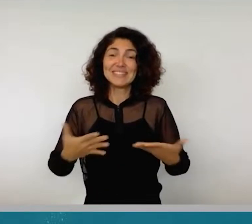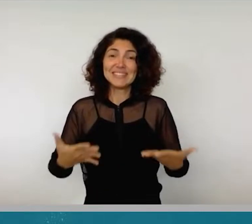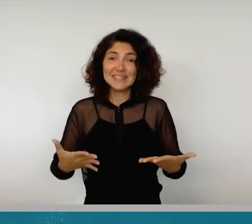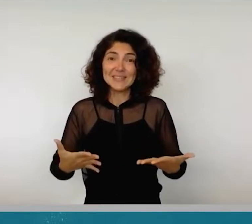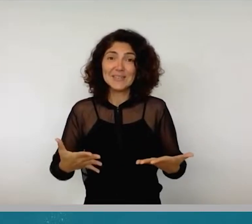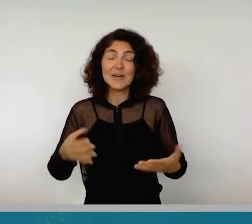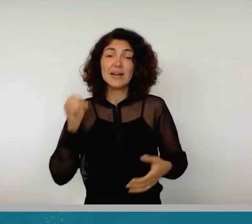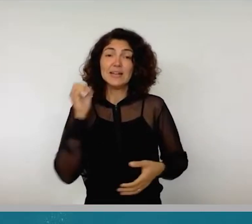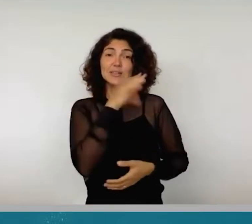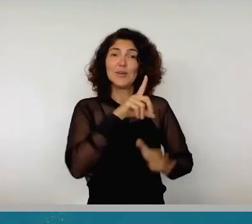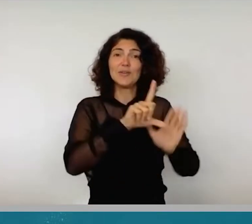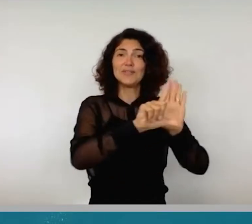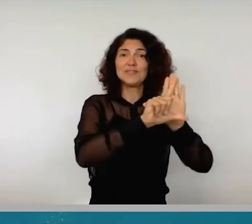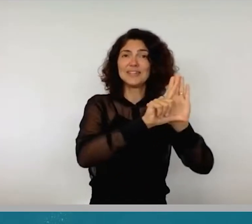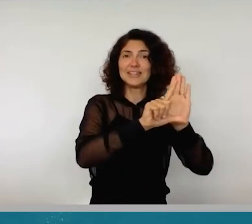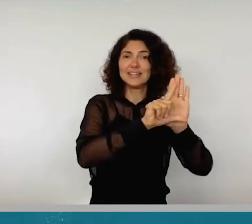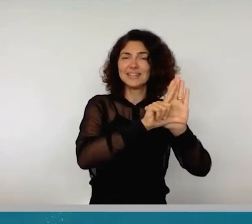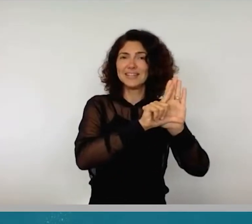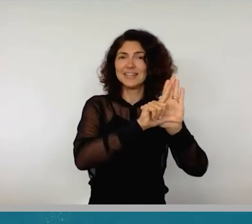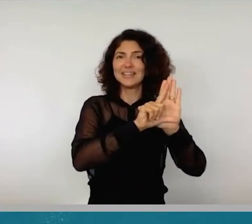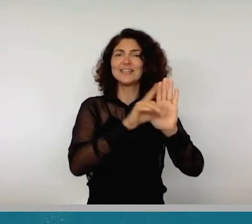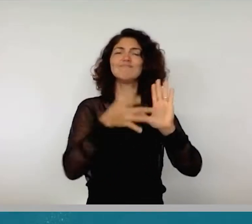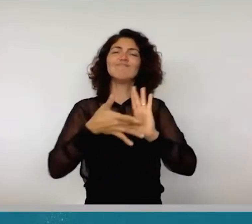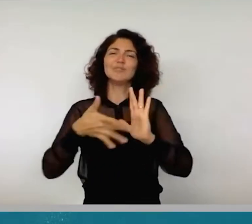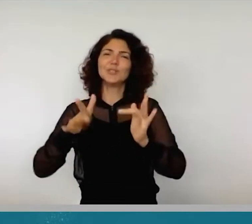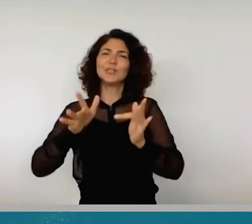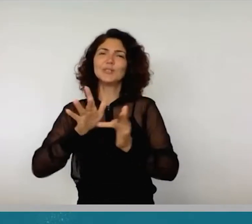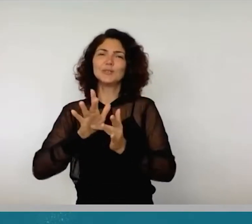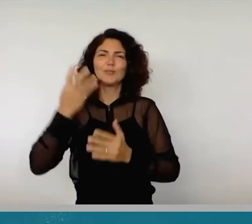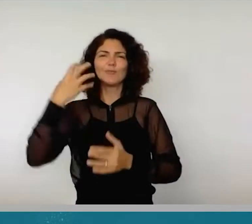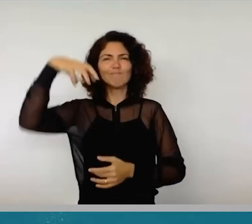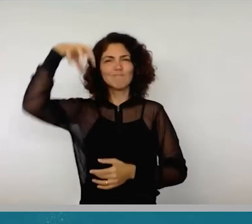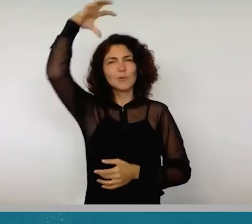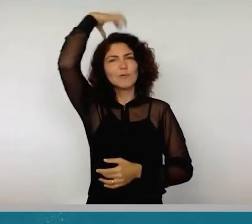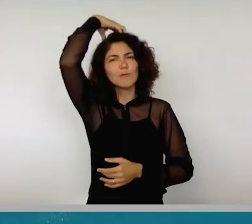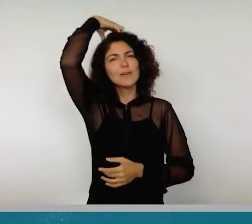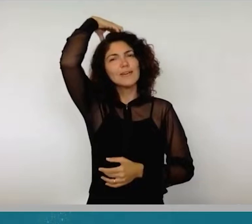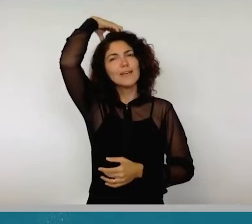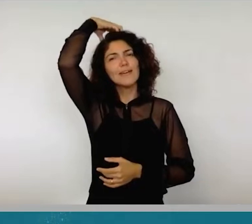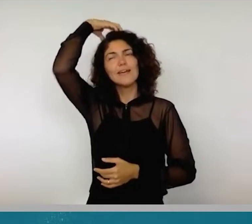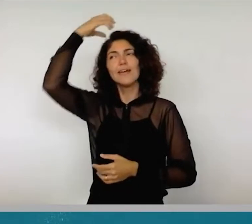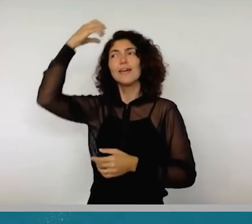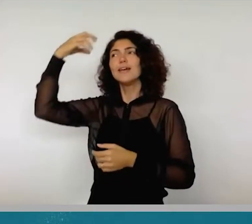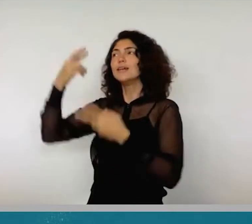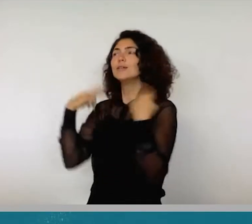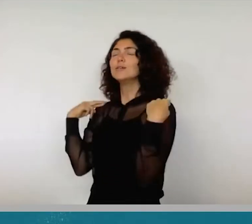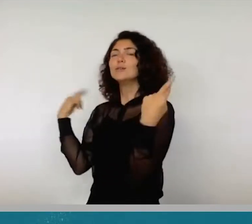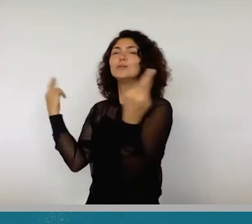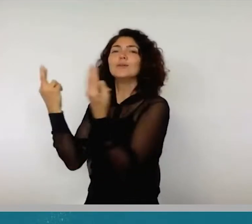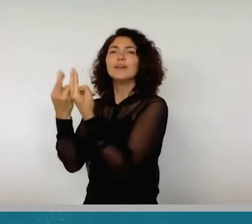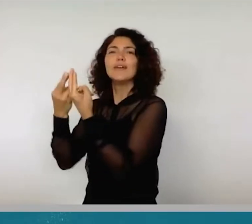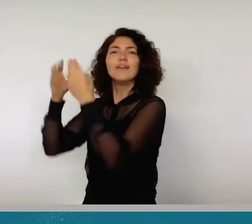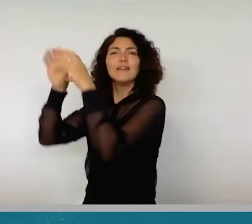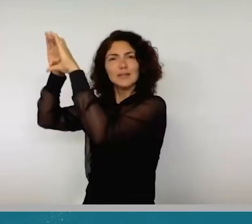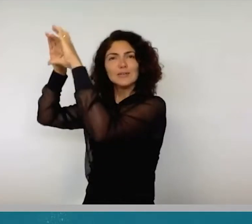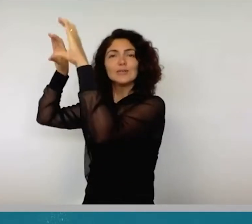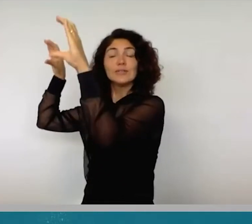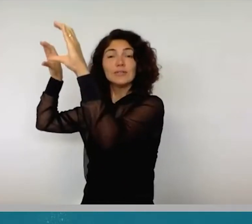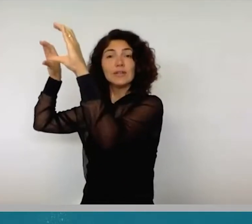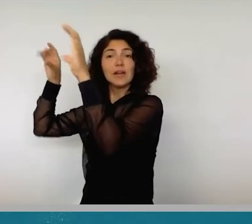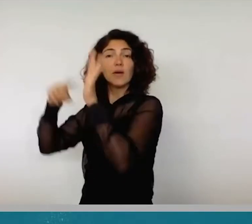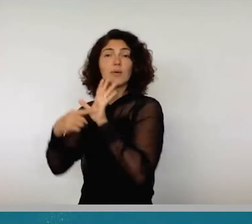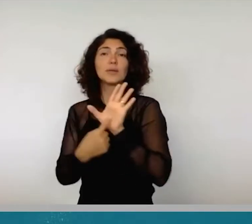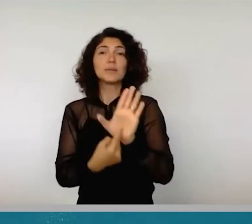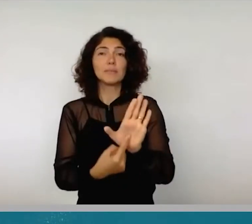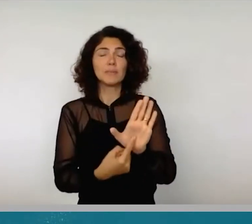você não deve nem se irar contra um dos seus irmãos. A lei